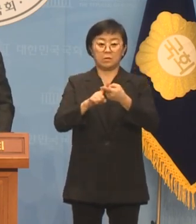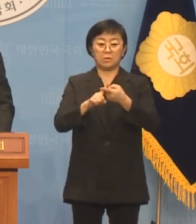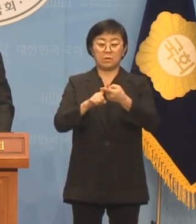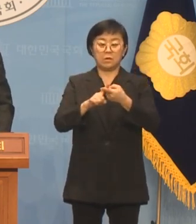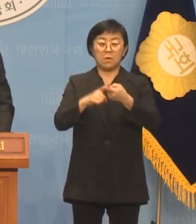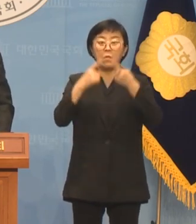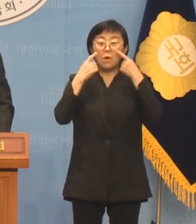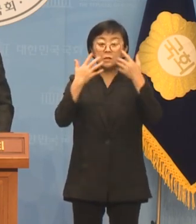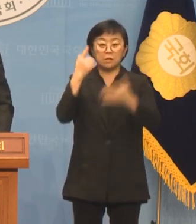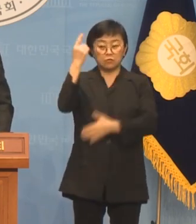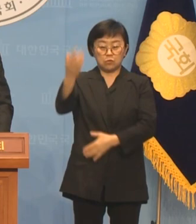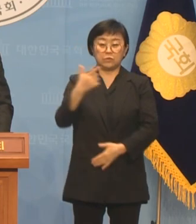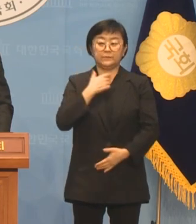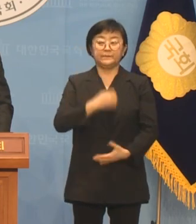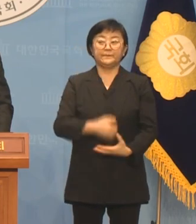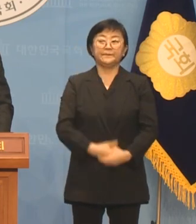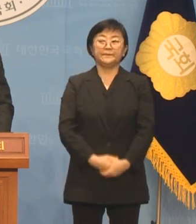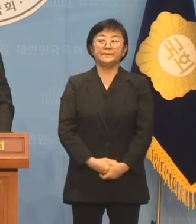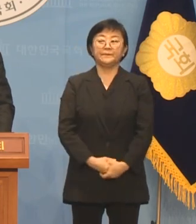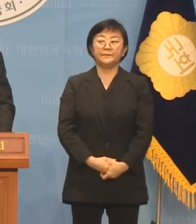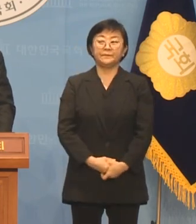공관위에게 묻겠습니다.